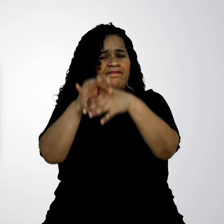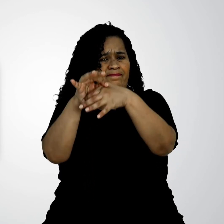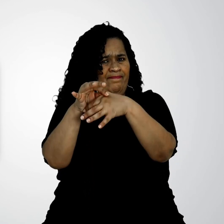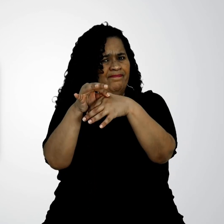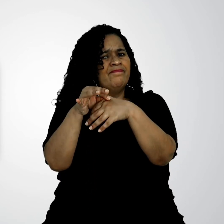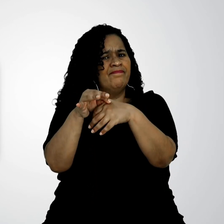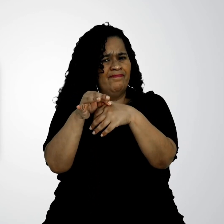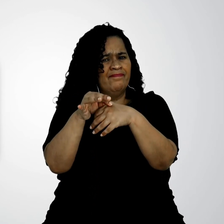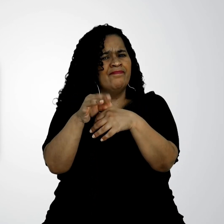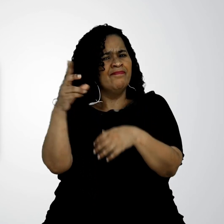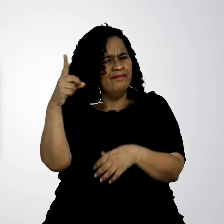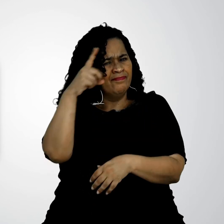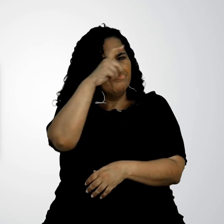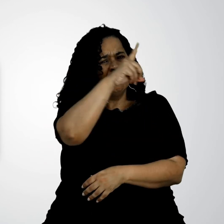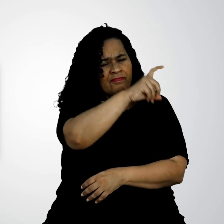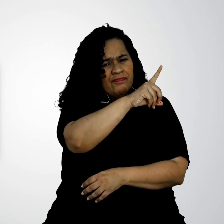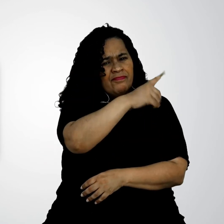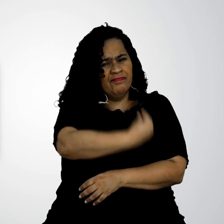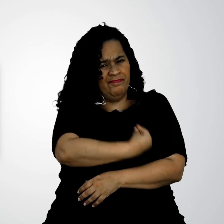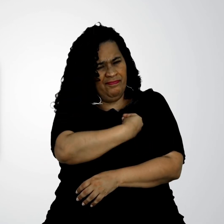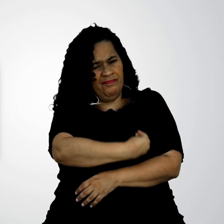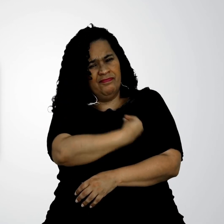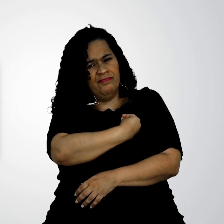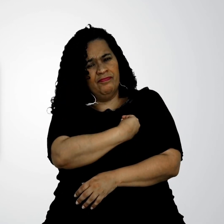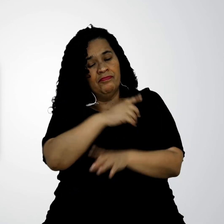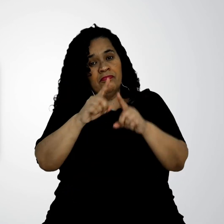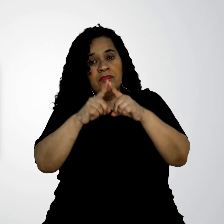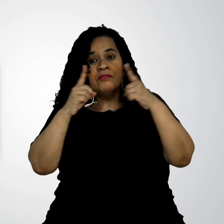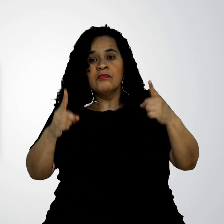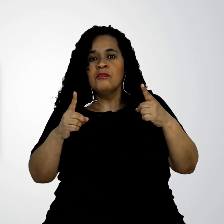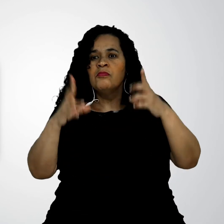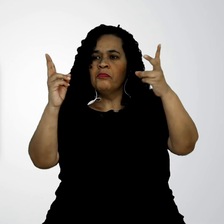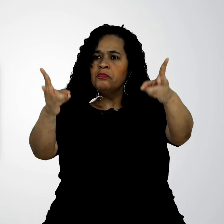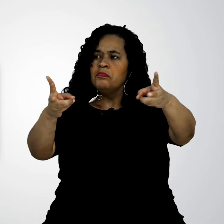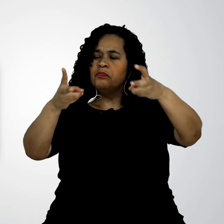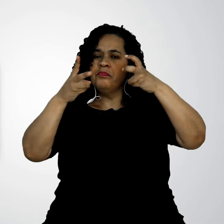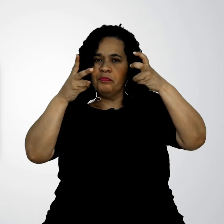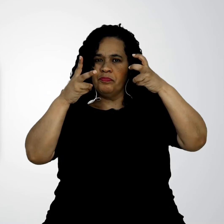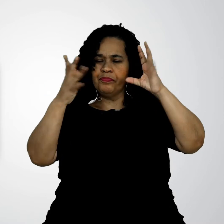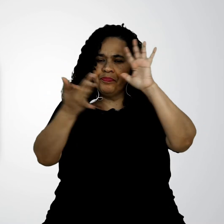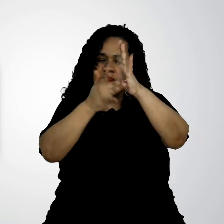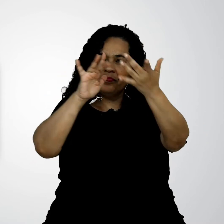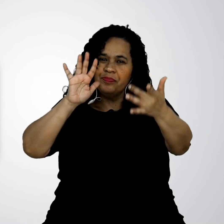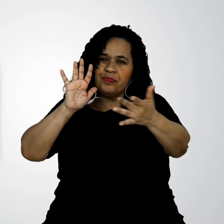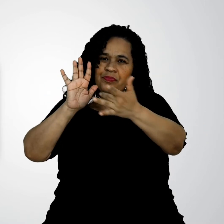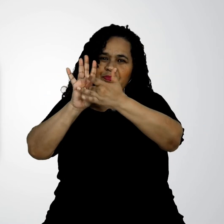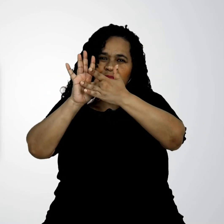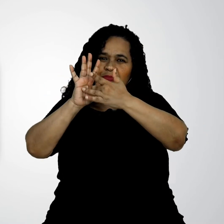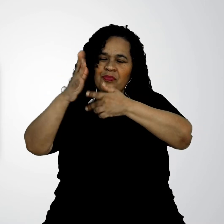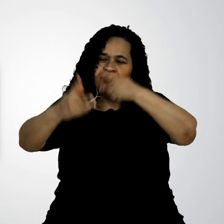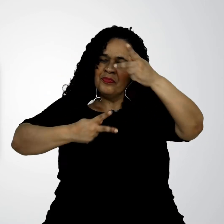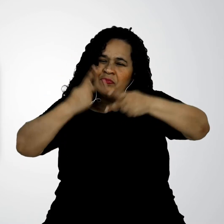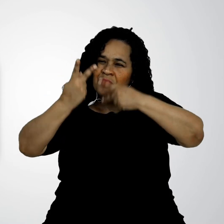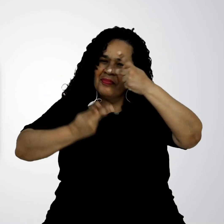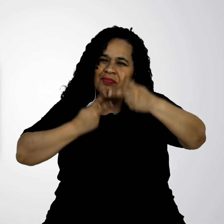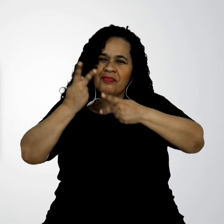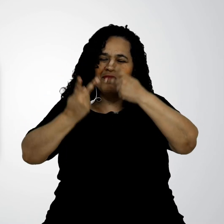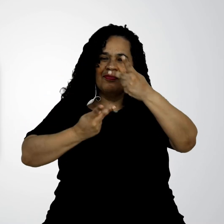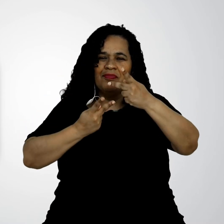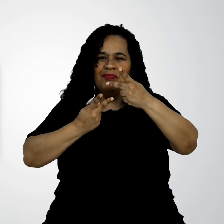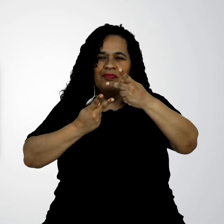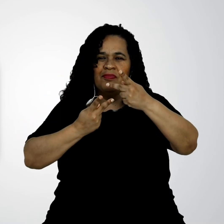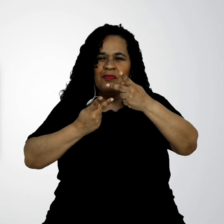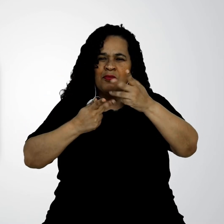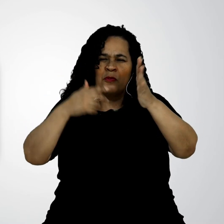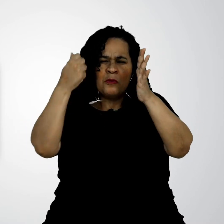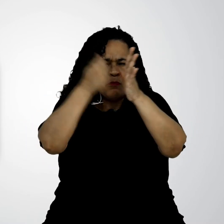pelo pecado, né? Mas você percebe, por exemplo, nas próprias palavras de Jesus, de que essas lutas podiam